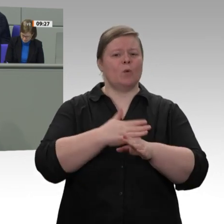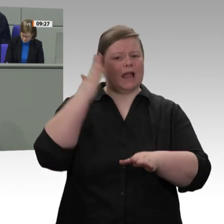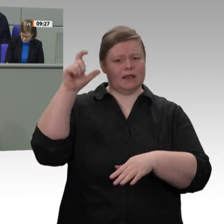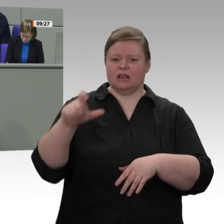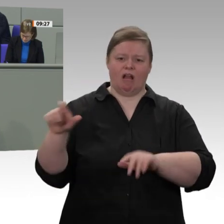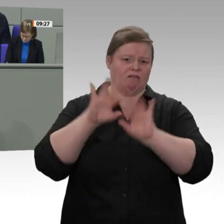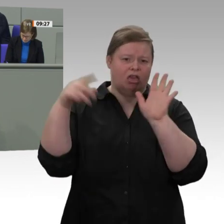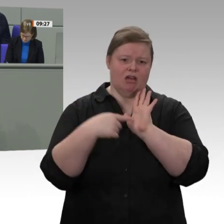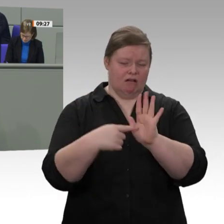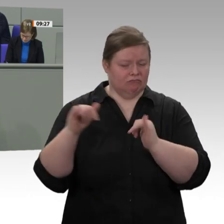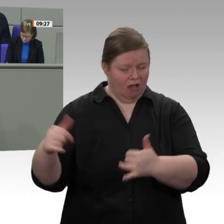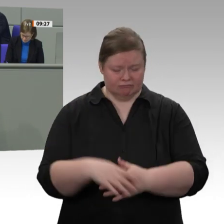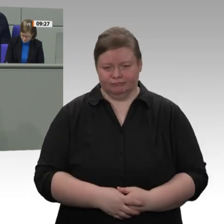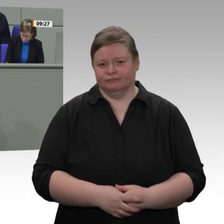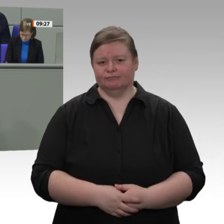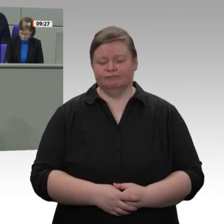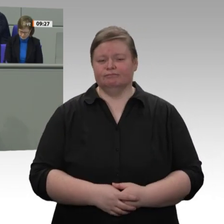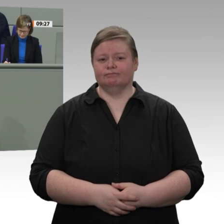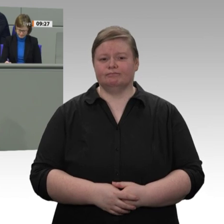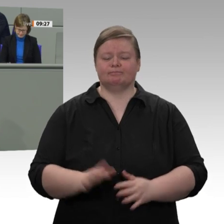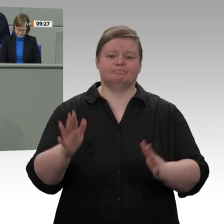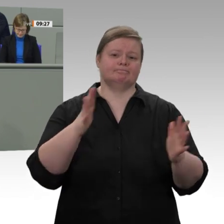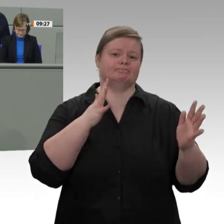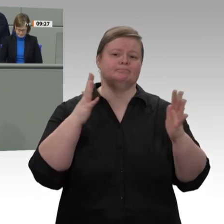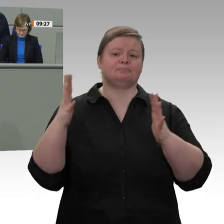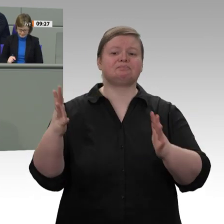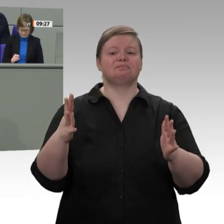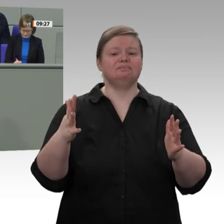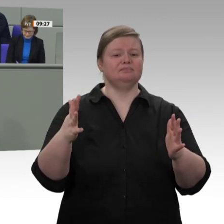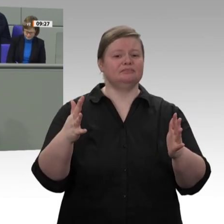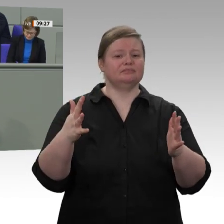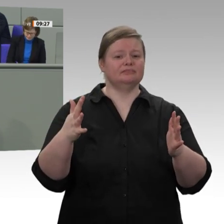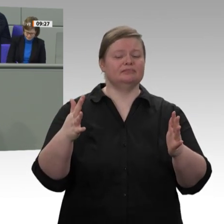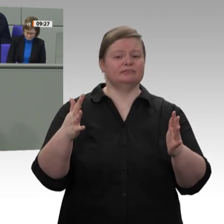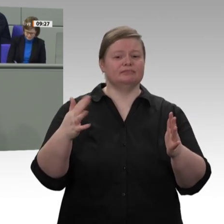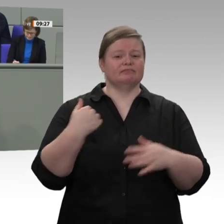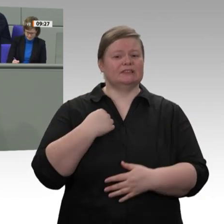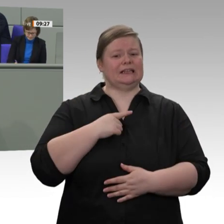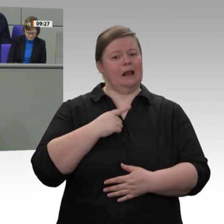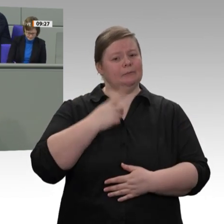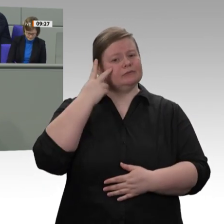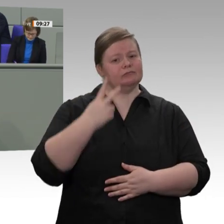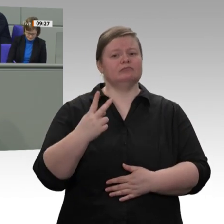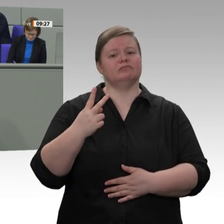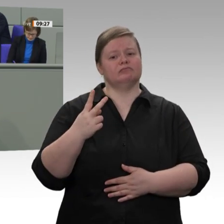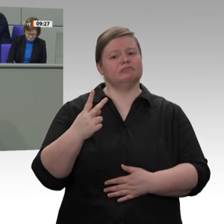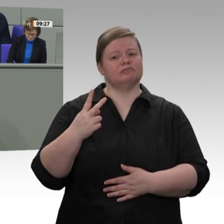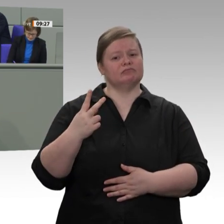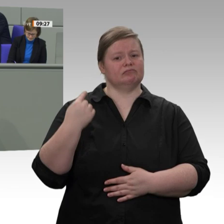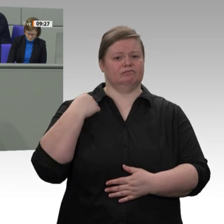in Hanau, was wir in dieser Republik erleben müssen. Und deswegen finde ich, muss an erster Stelle